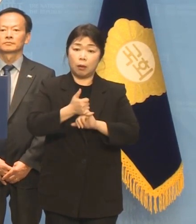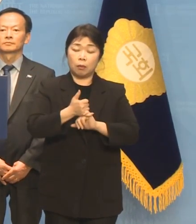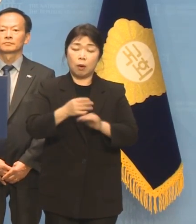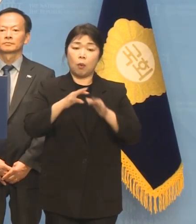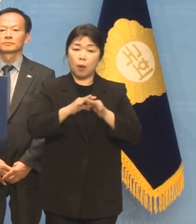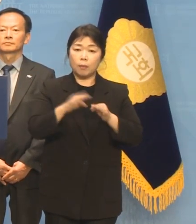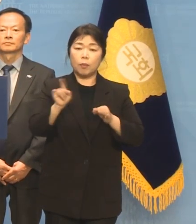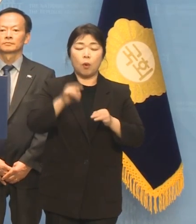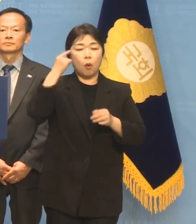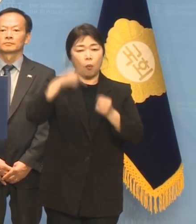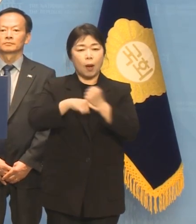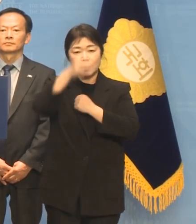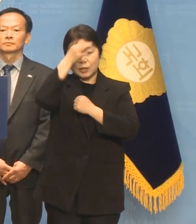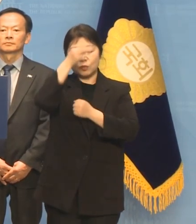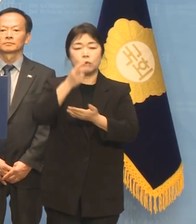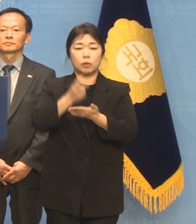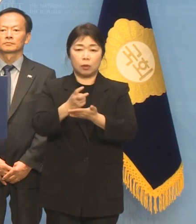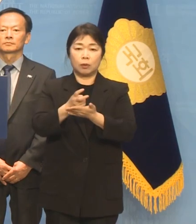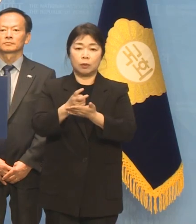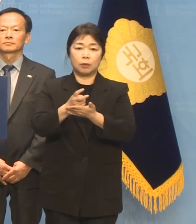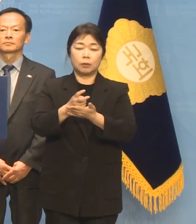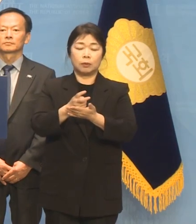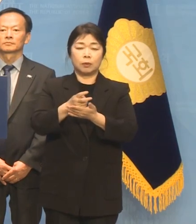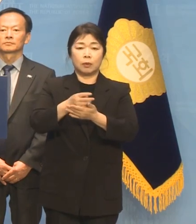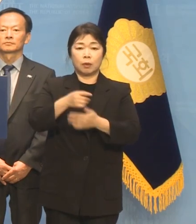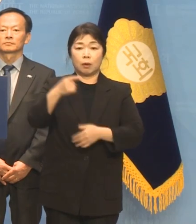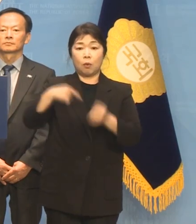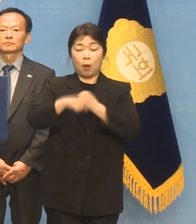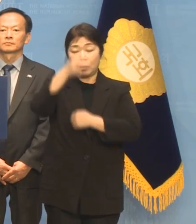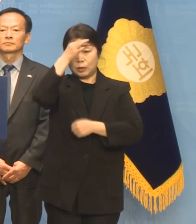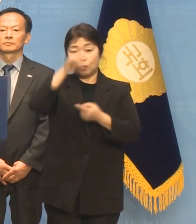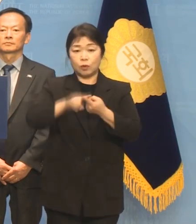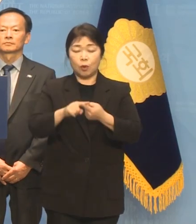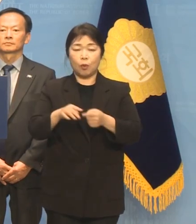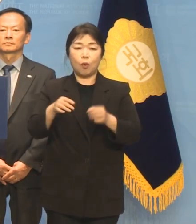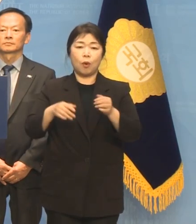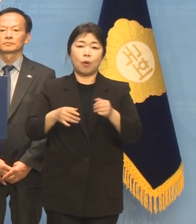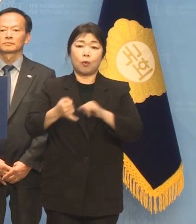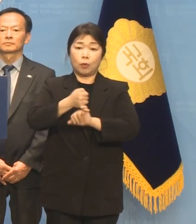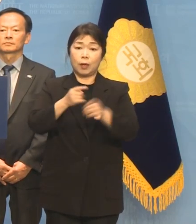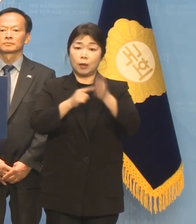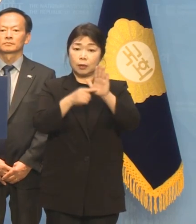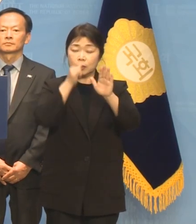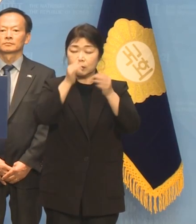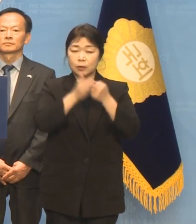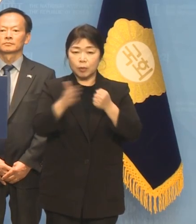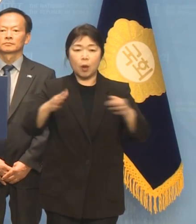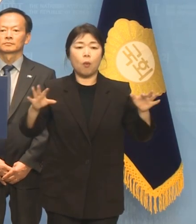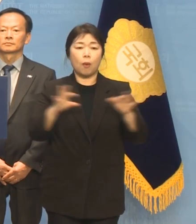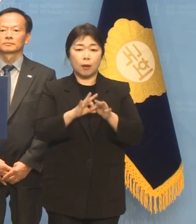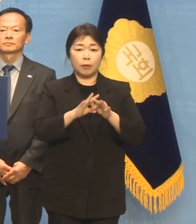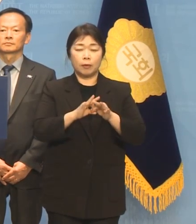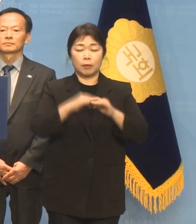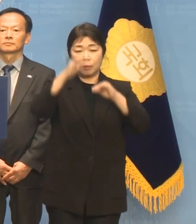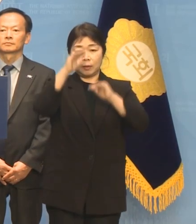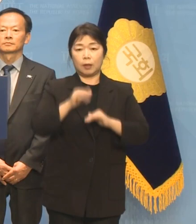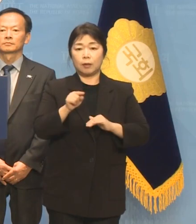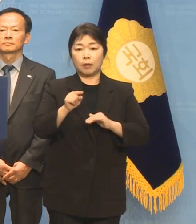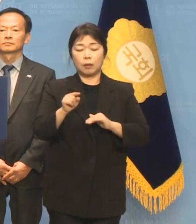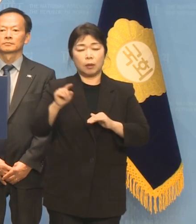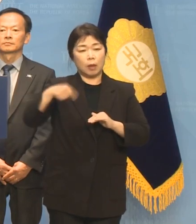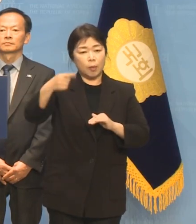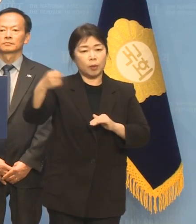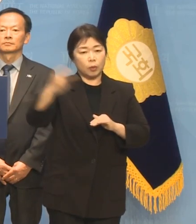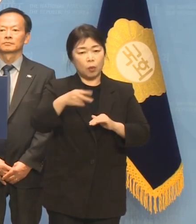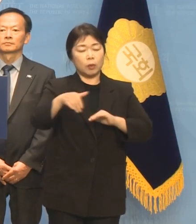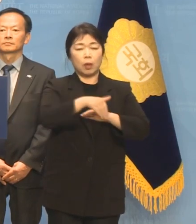바로 과학 기술적 공약이라 함께 간단한 말씀을 드리 드리도록 하겠습니다 과학 기술 관련된 공약은 향후 또 일정을